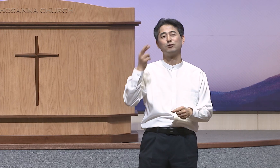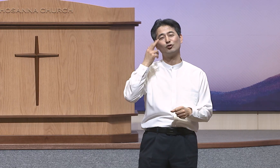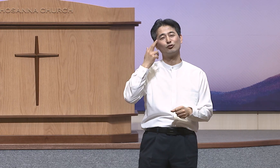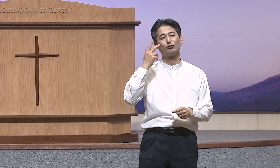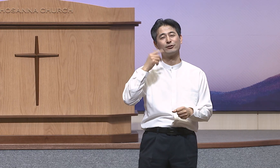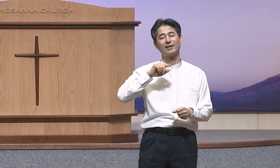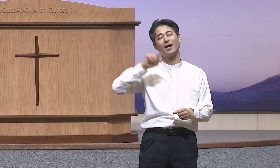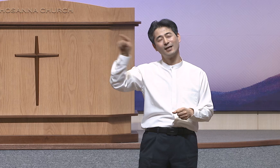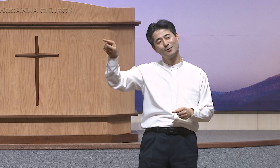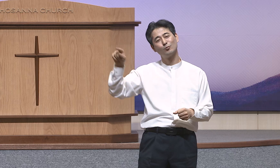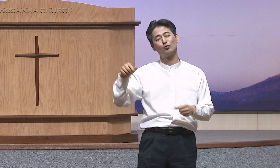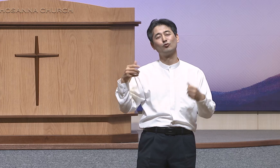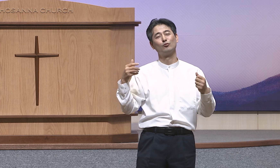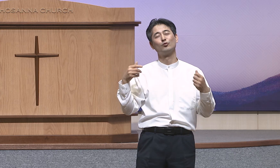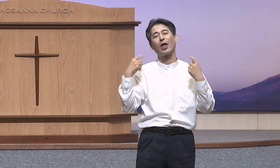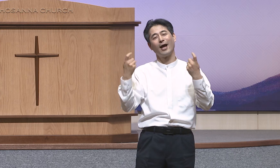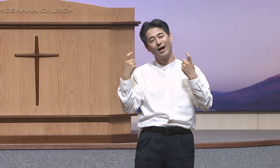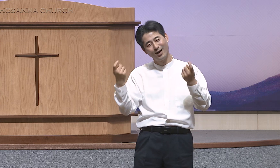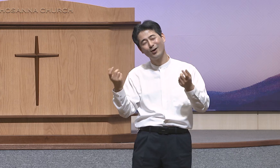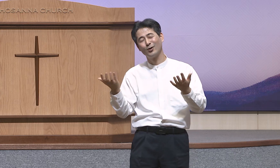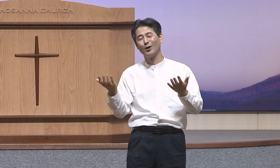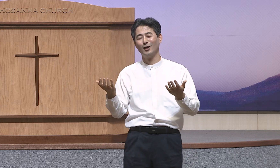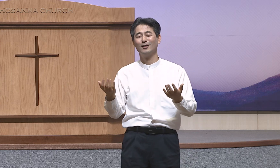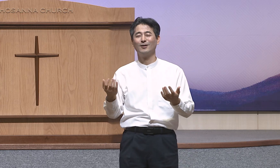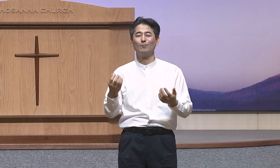쉬고 그 미국에 가서